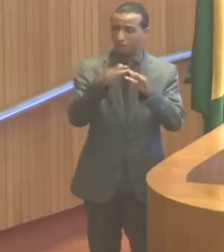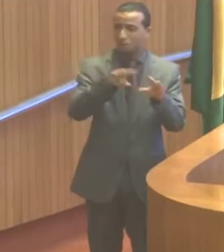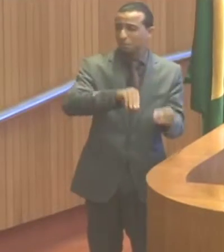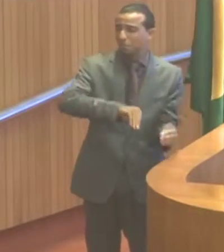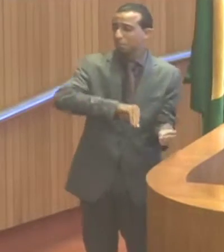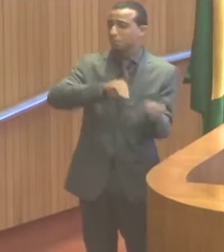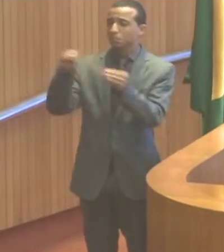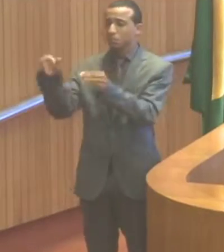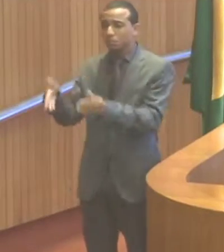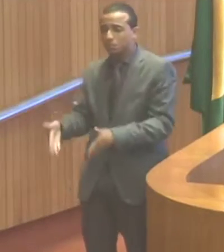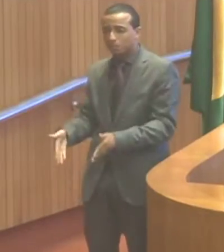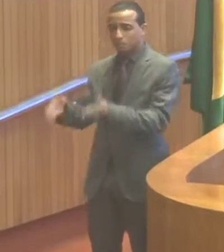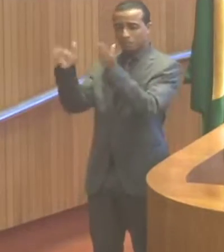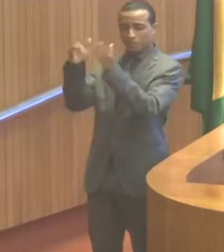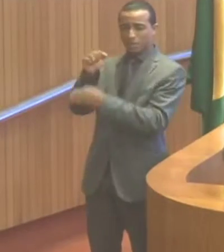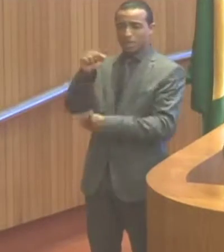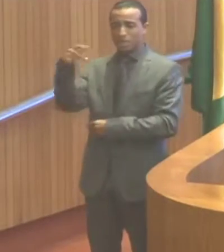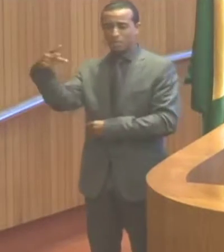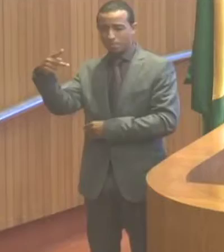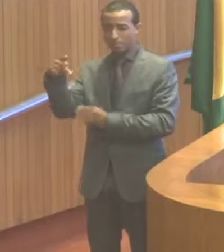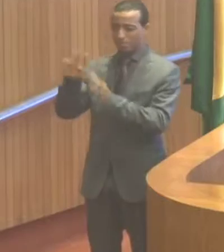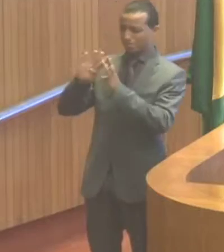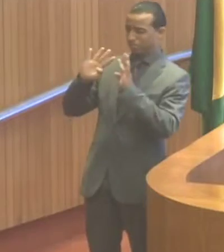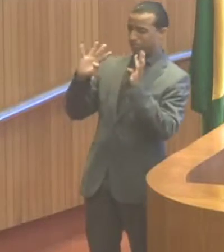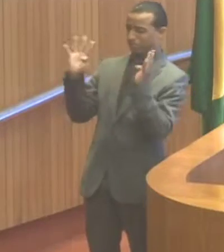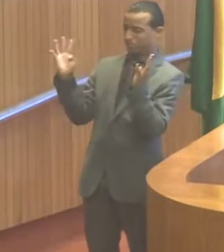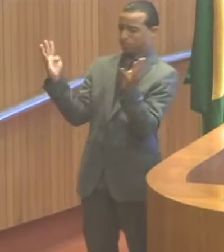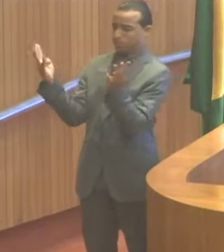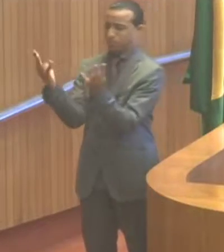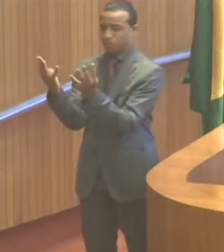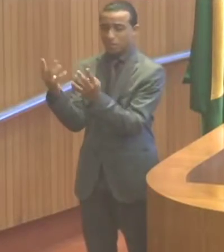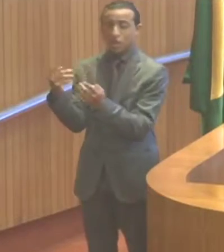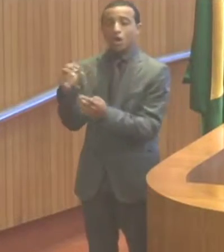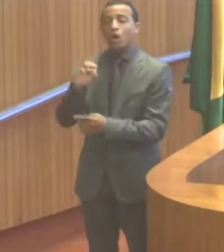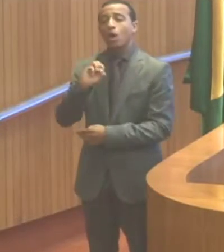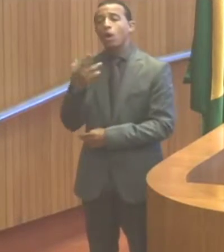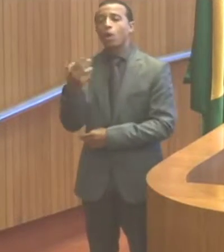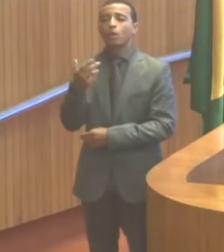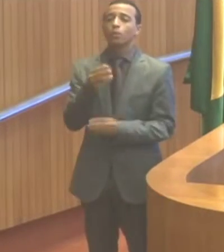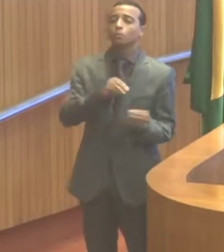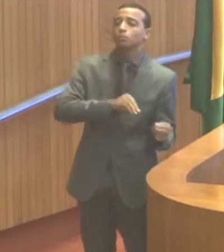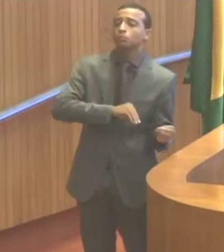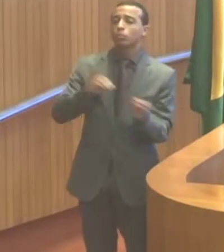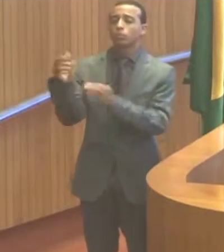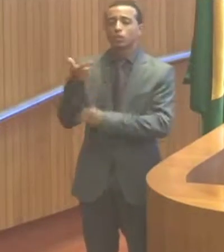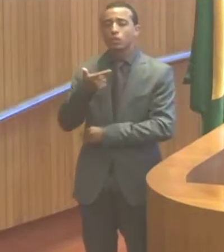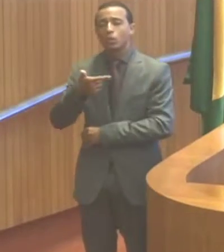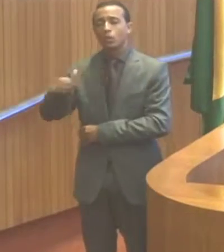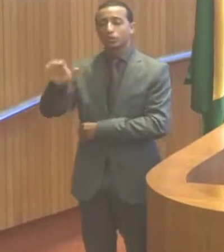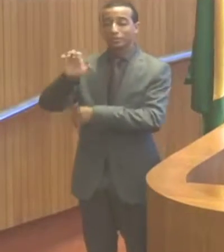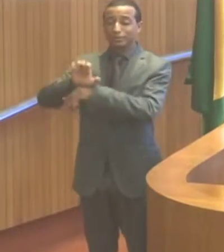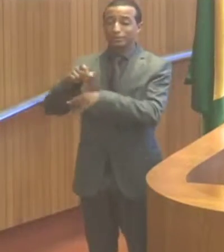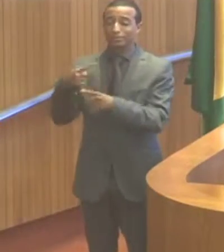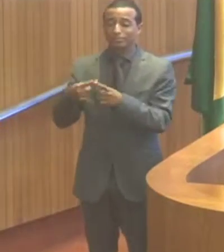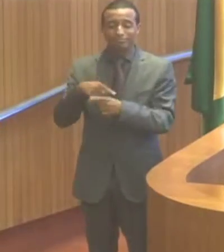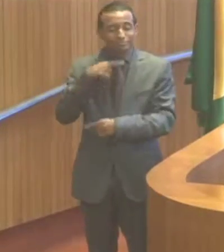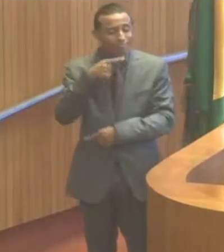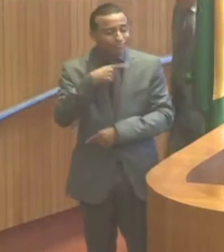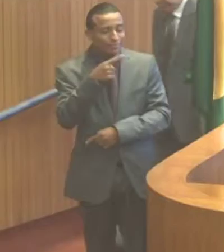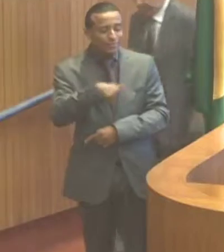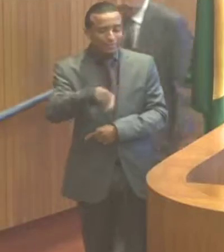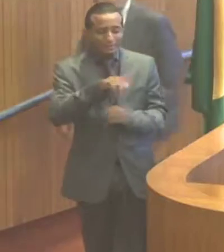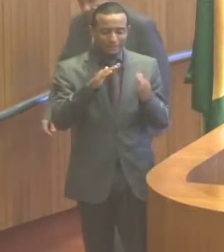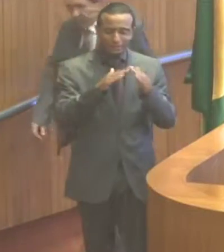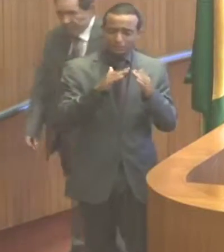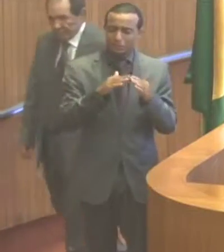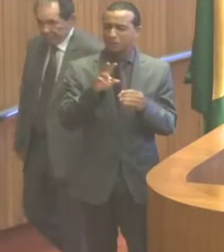em apartamentos. Outras estão se mudando, porque não conseguem mais, na verdade, conviver num ambiente onde, às vezes, 5,